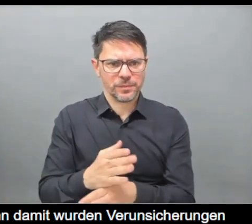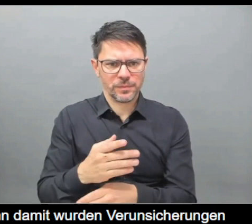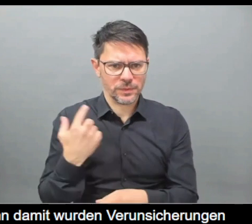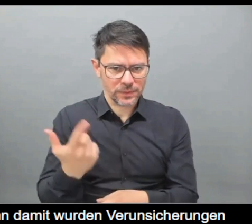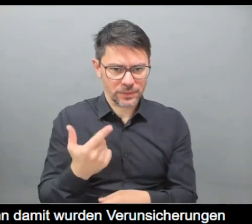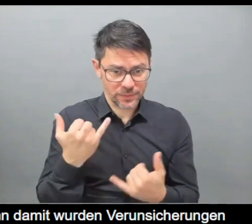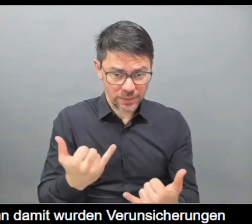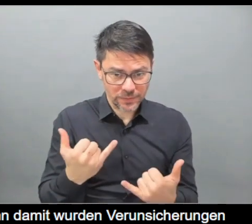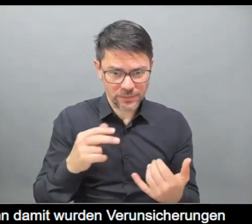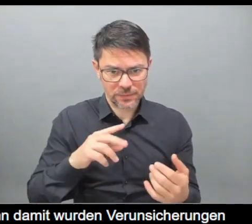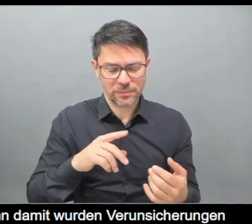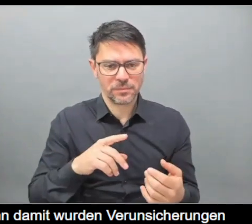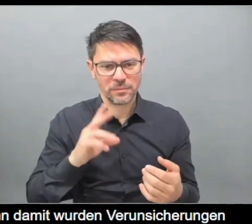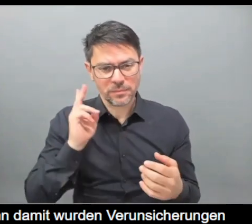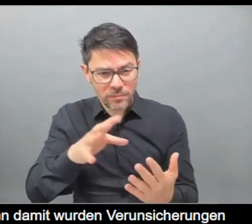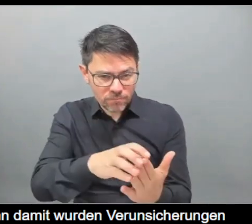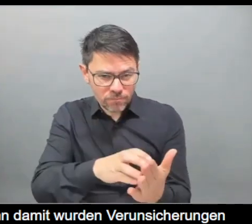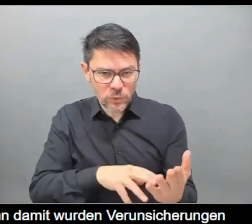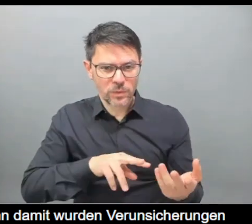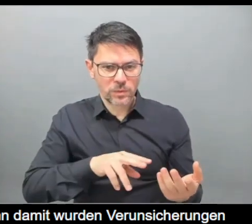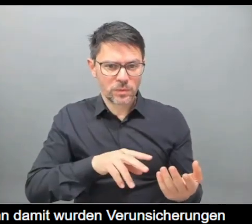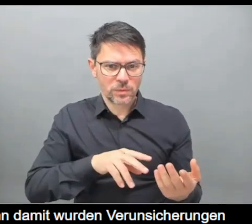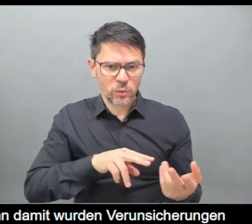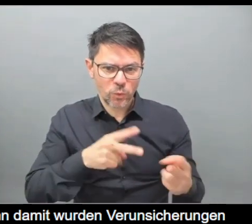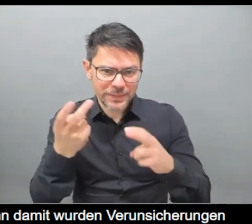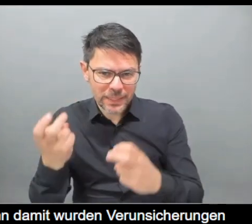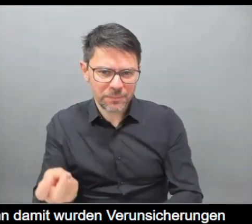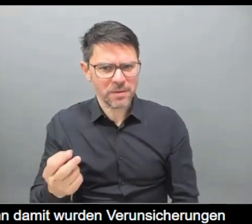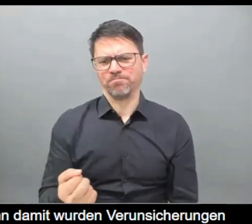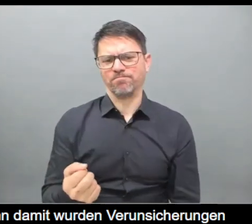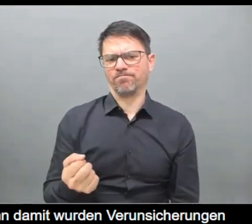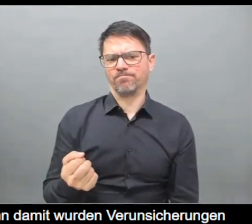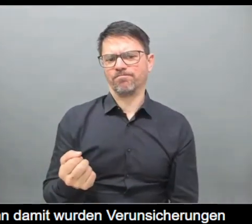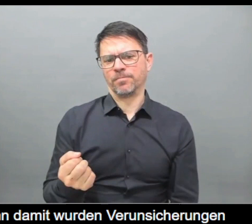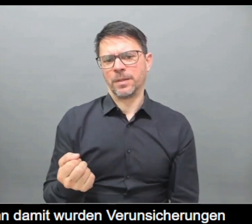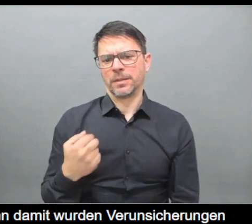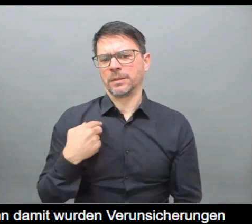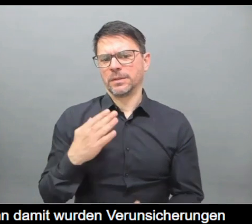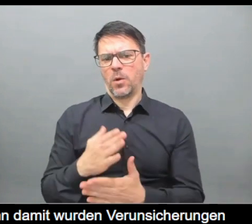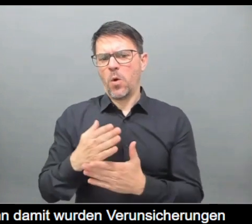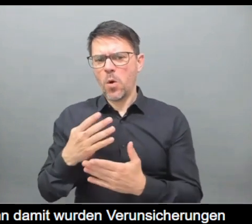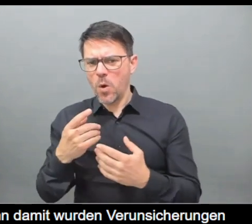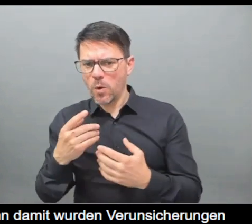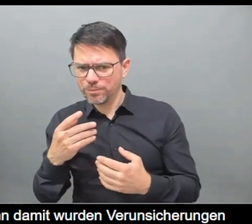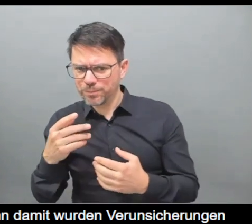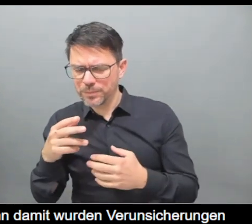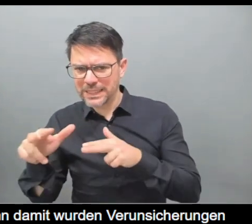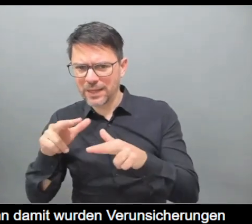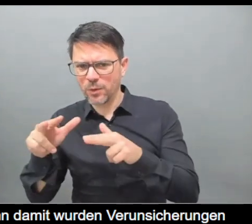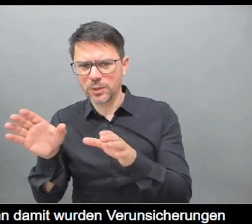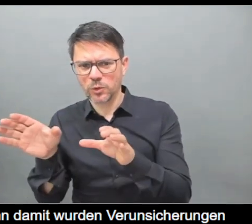man das Ganze nochmal auf Null setzen, Neustart machen. Und da ist aus Sicht der Bayerischen Krankenhausgesellschaft zumindest